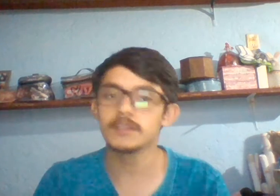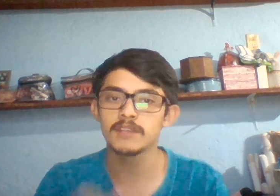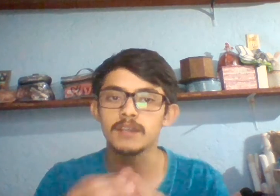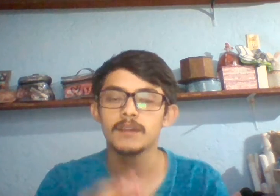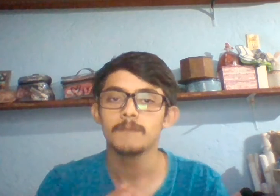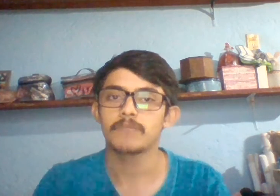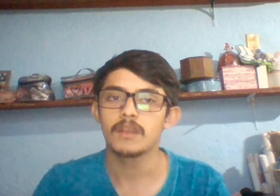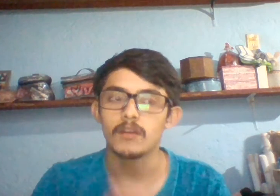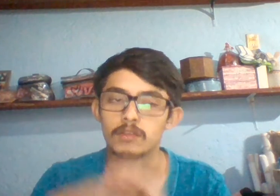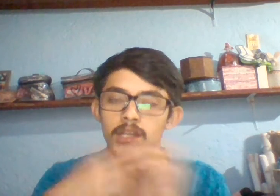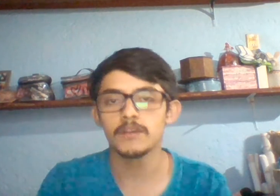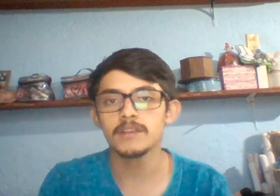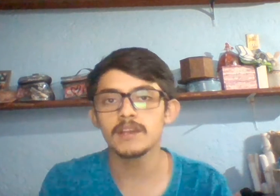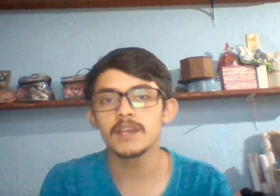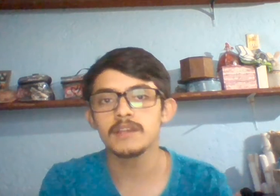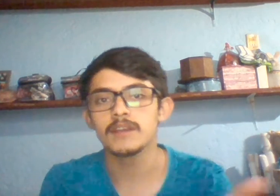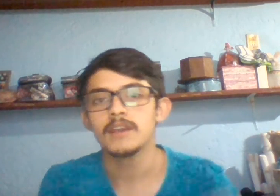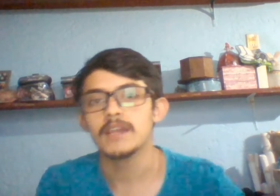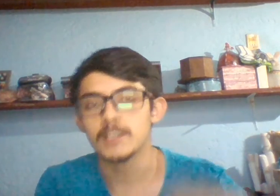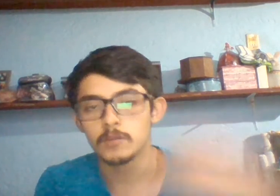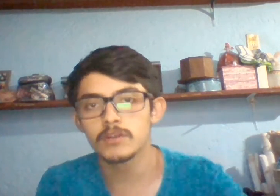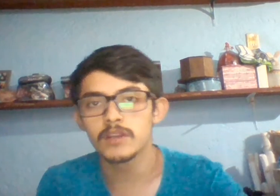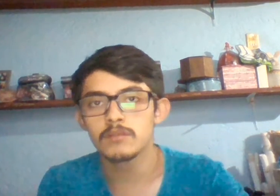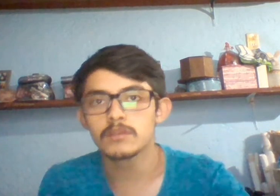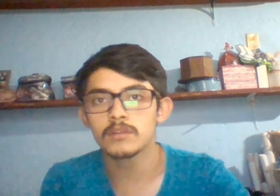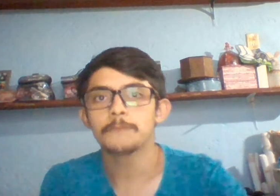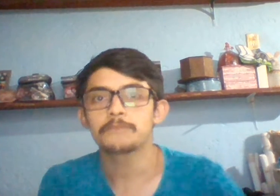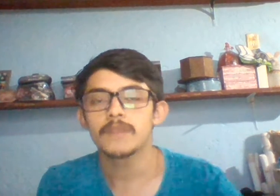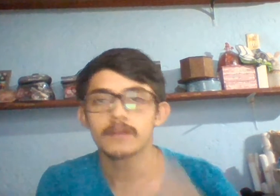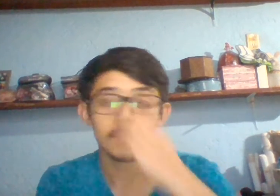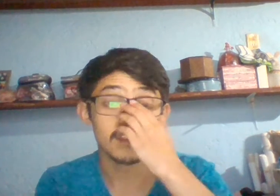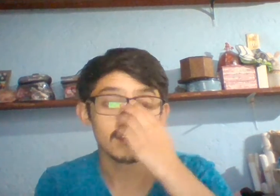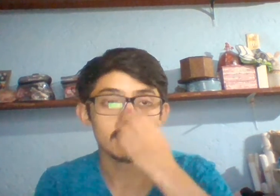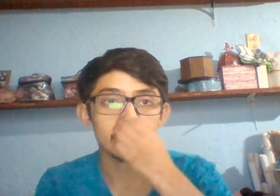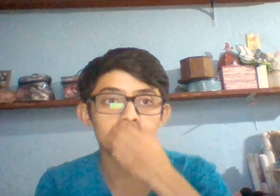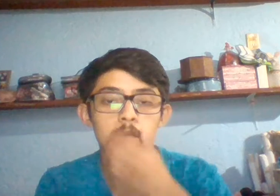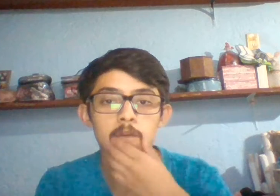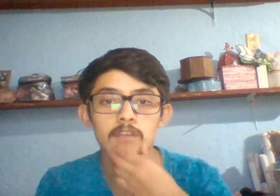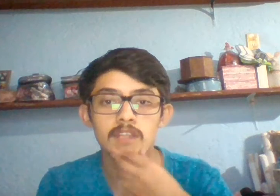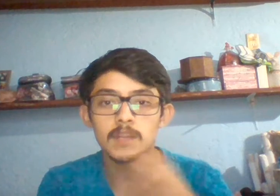que otra diferencia que hay es que en el motor reductor, si tienes una velocidad